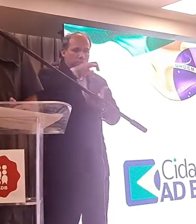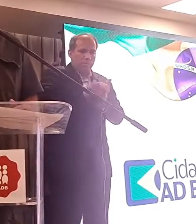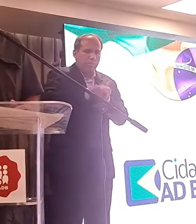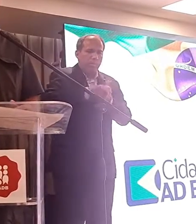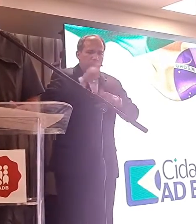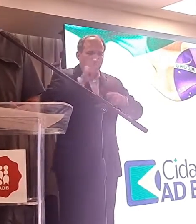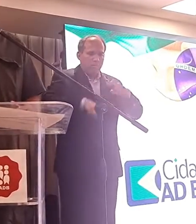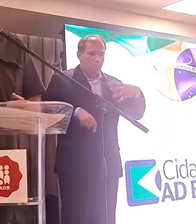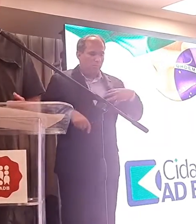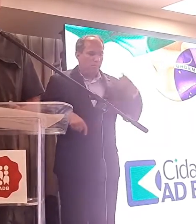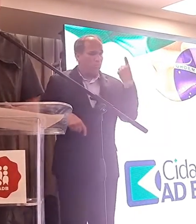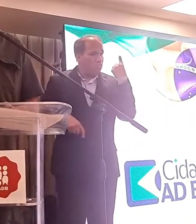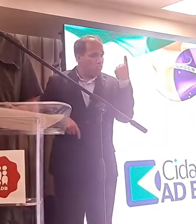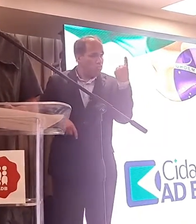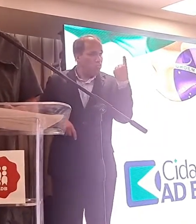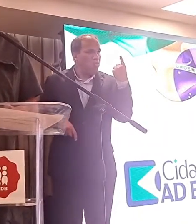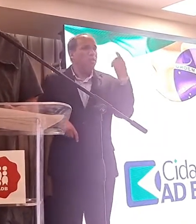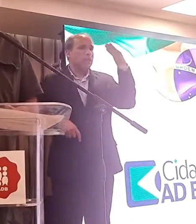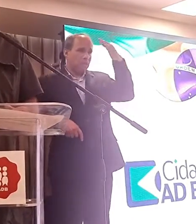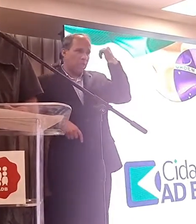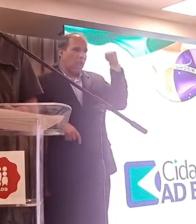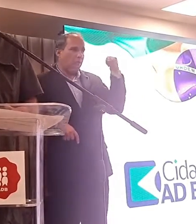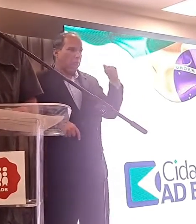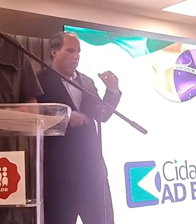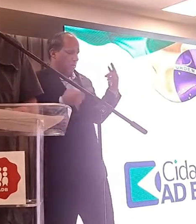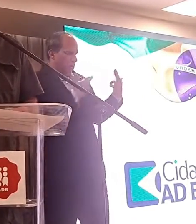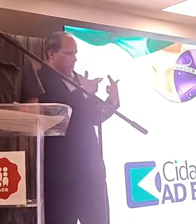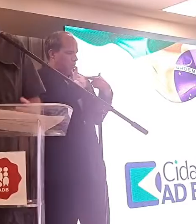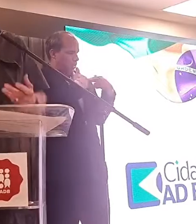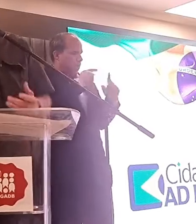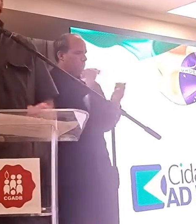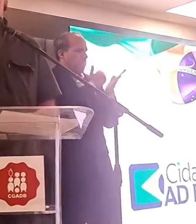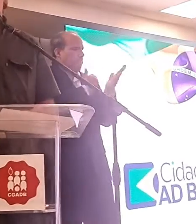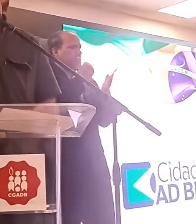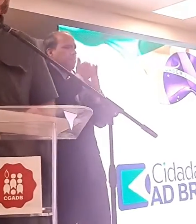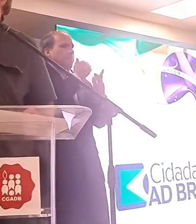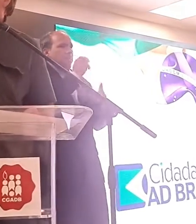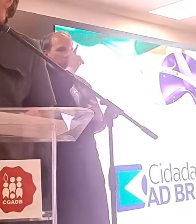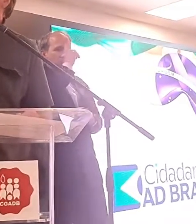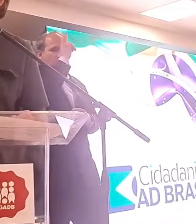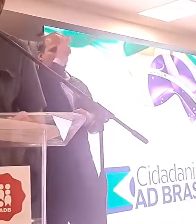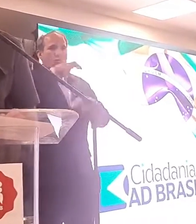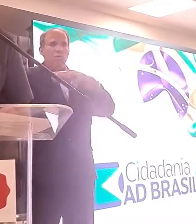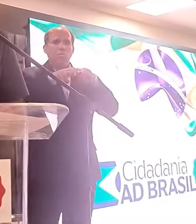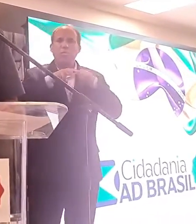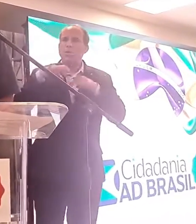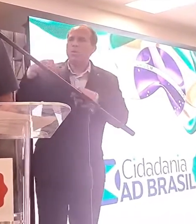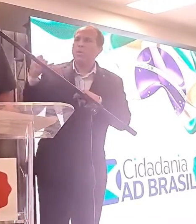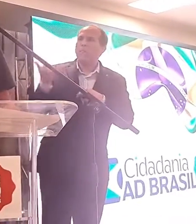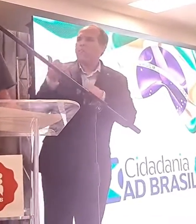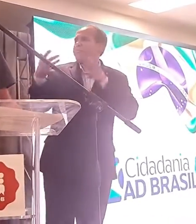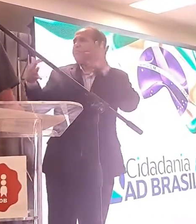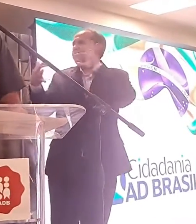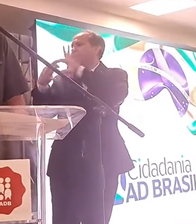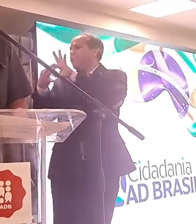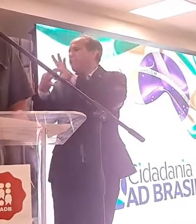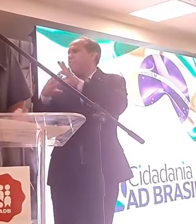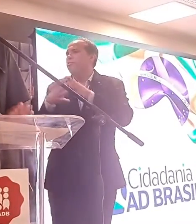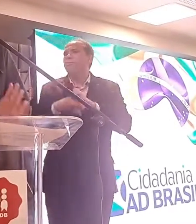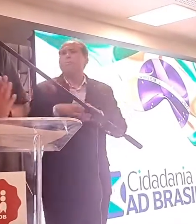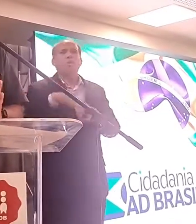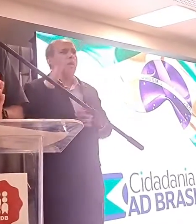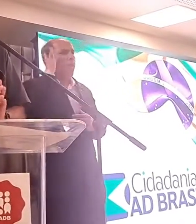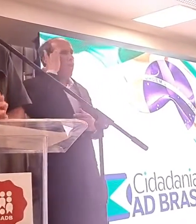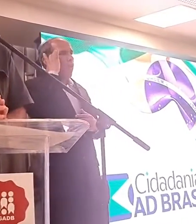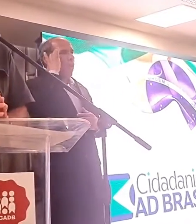tem um filho, sabe que a sua responsabilidade aumenta em muito. Por isso, aproveitando o gancho, eu